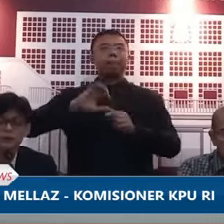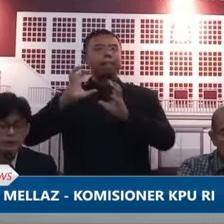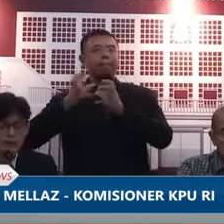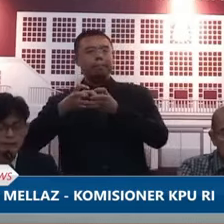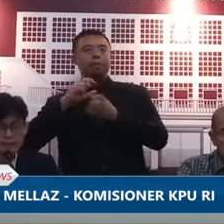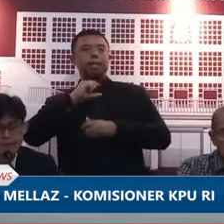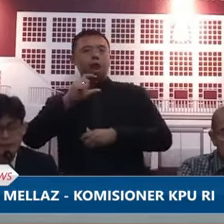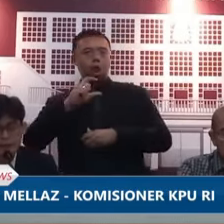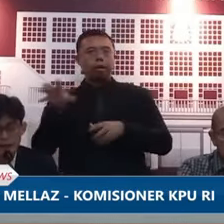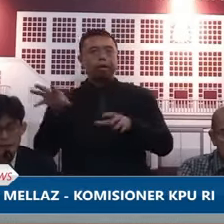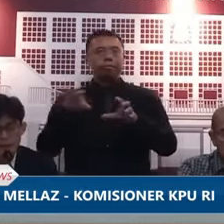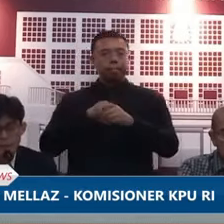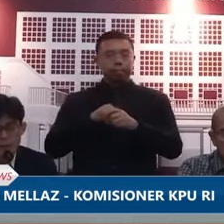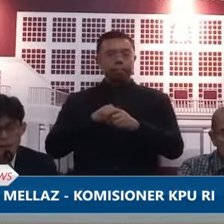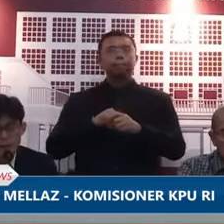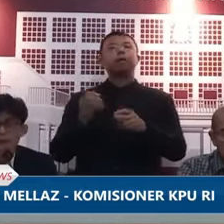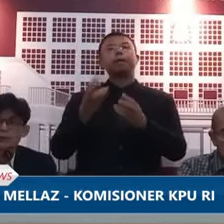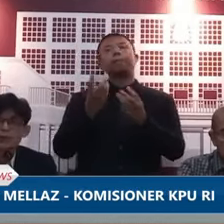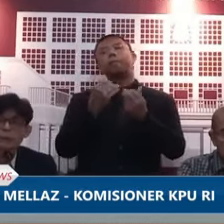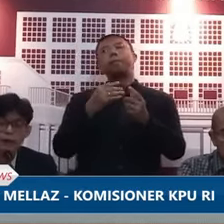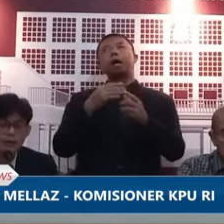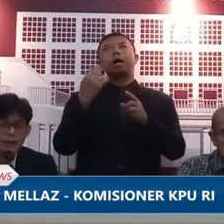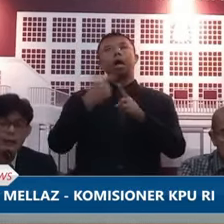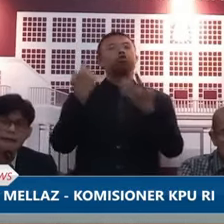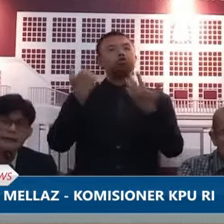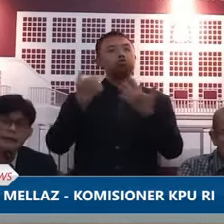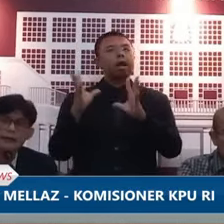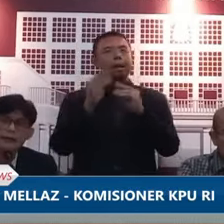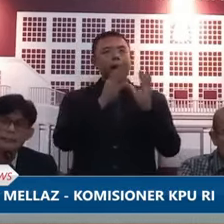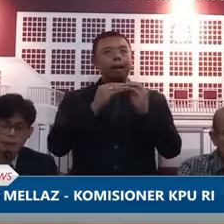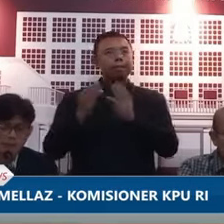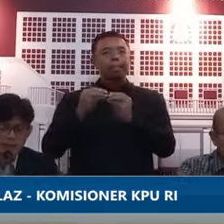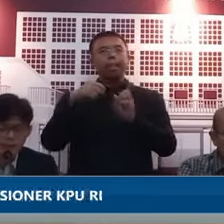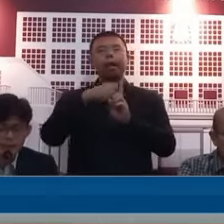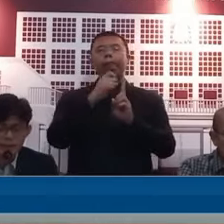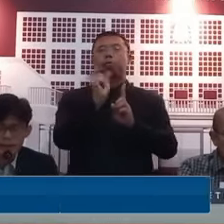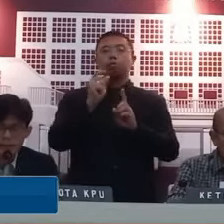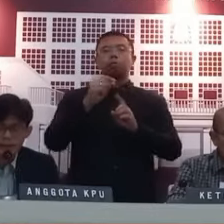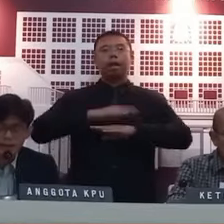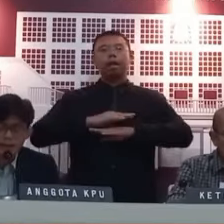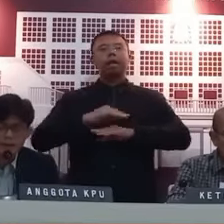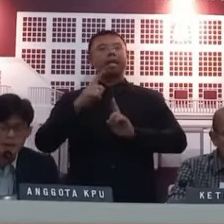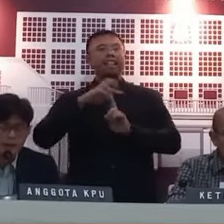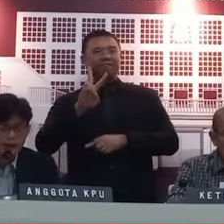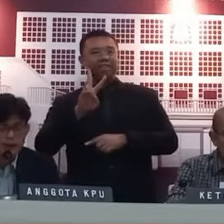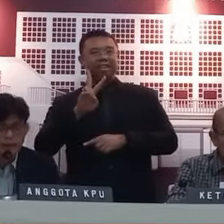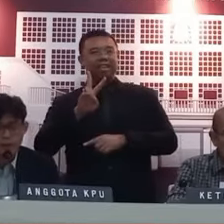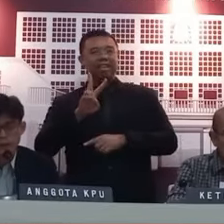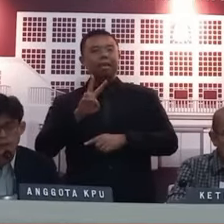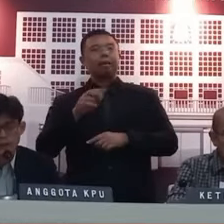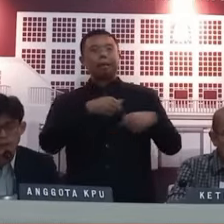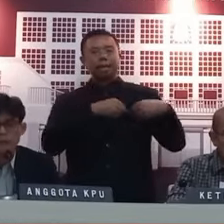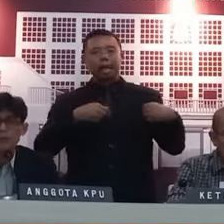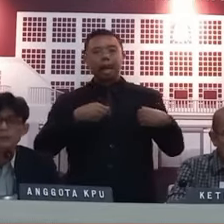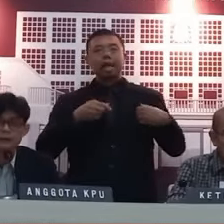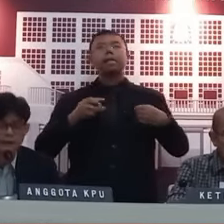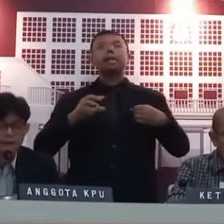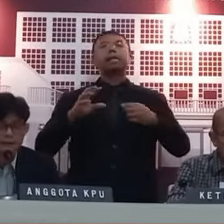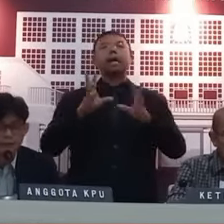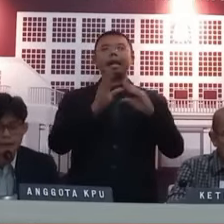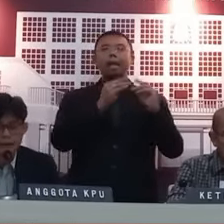paslon, kemudian beberapa kali juga melakukan rapat antara KPU dengan media penyelenggara, dan juga rapat koordinasi